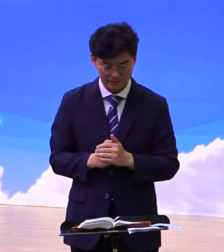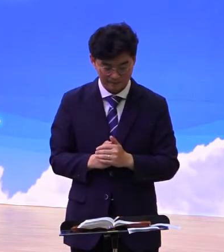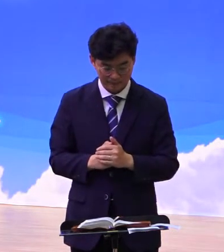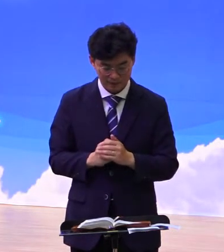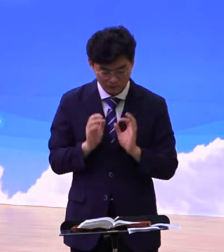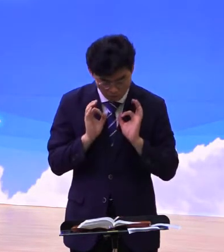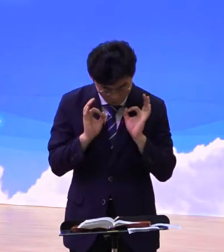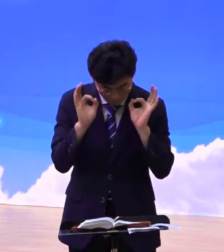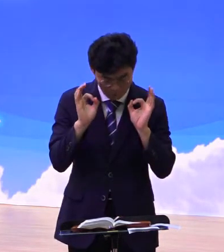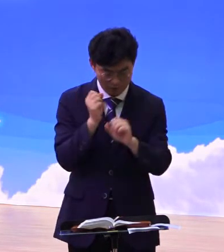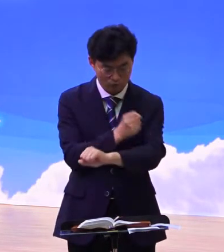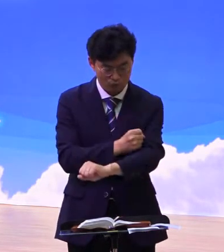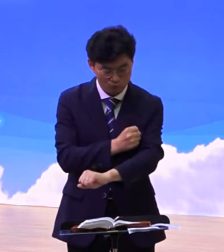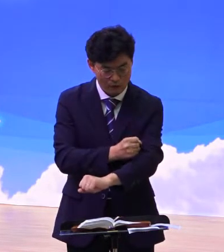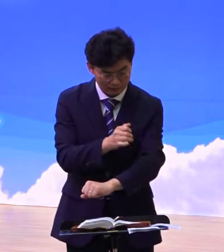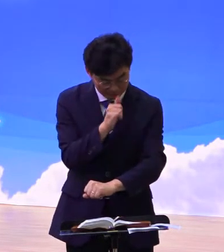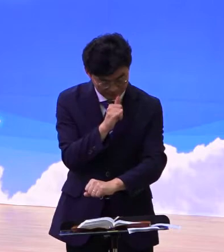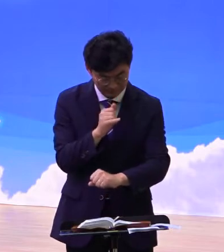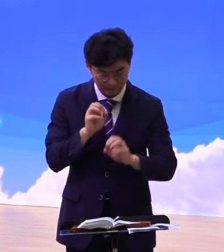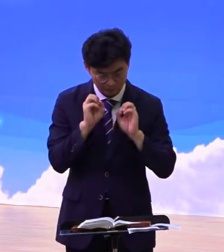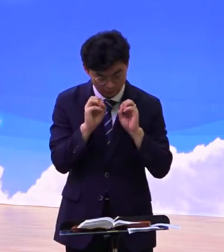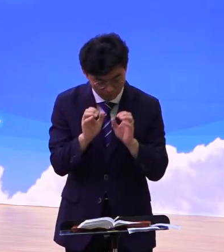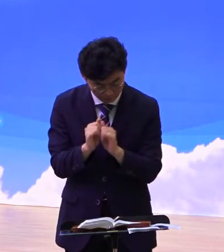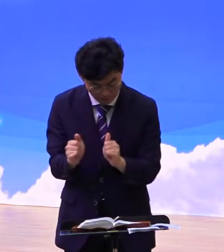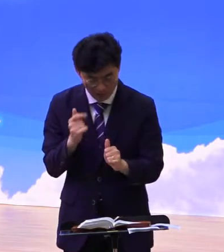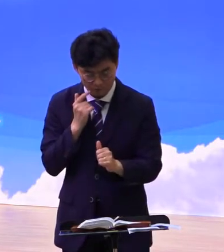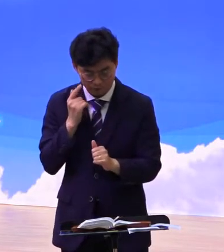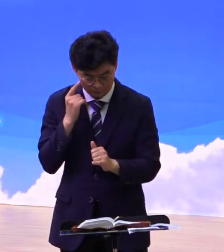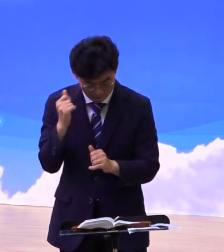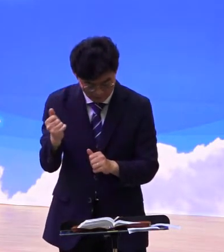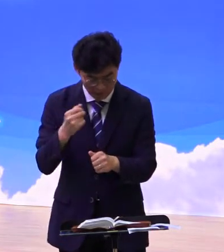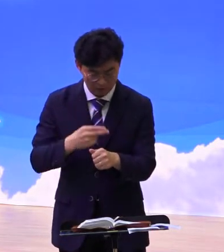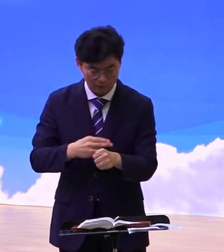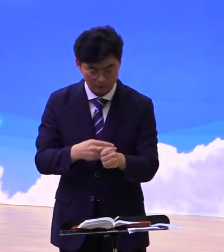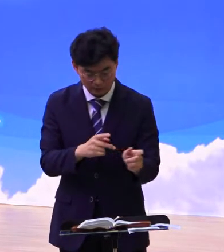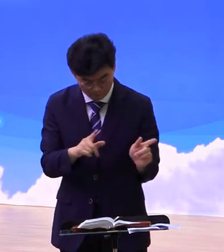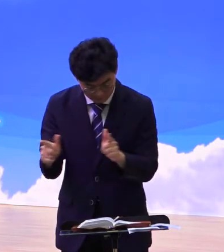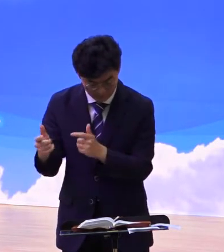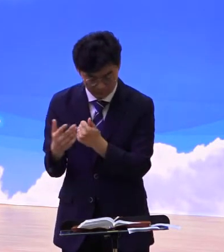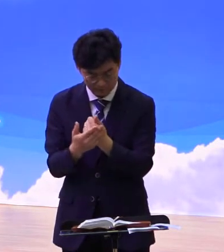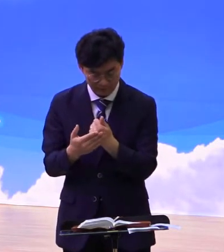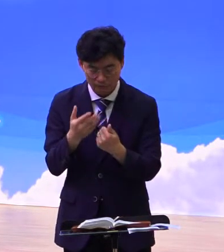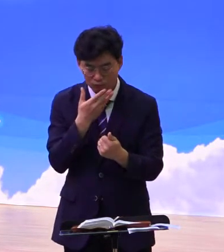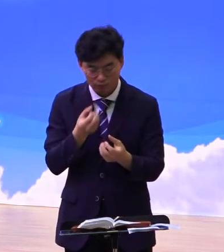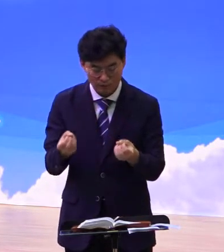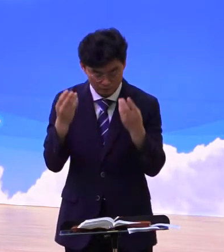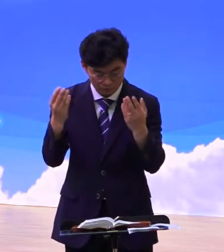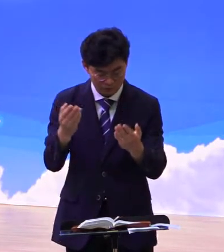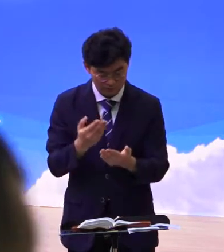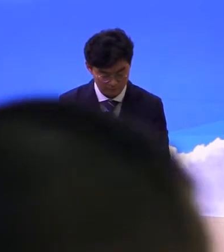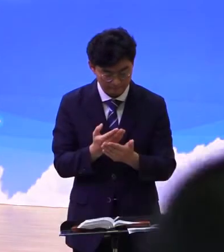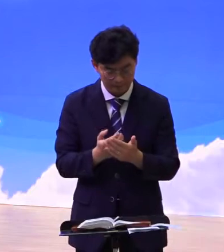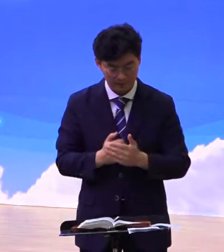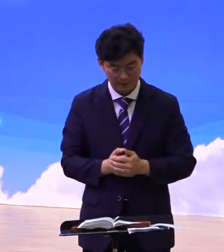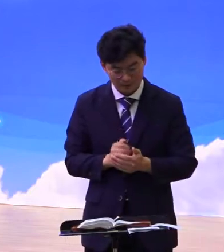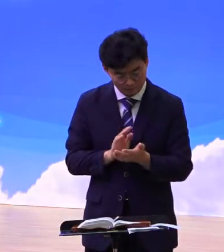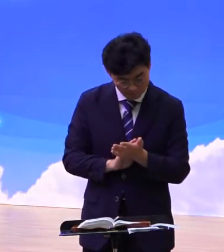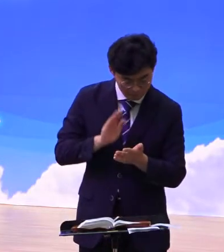생수부에 쓰는 모든 교육자들과 교사들 주님 축복하여 주시옵소서. 그